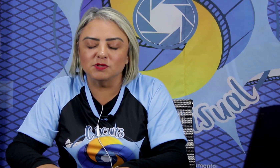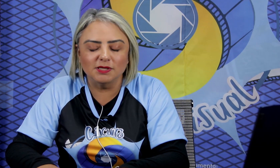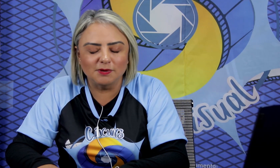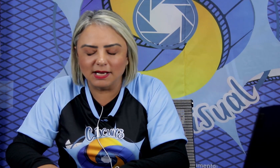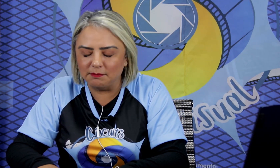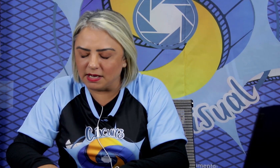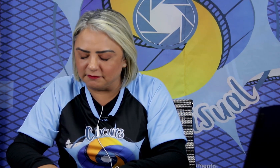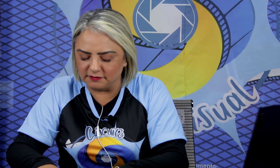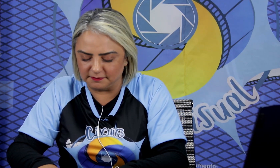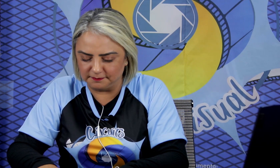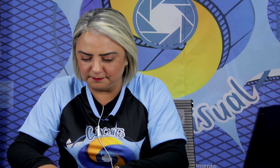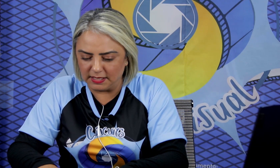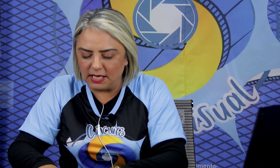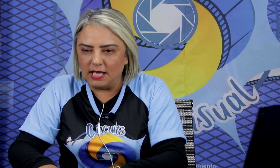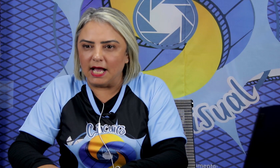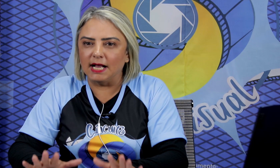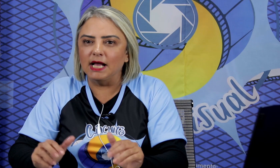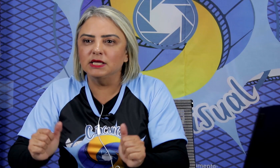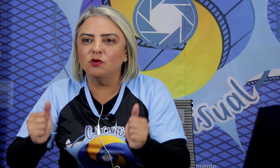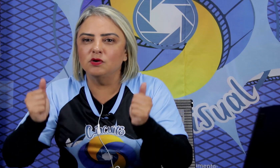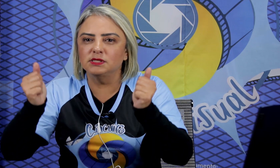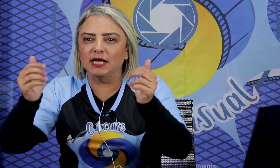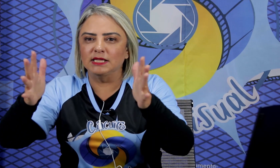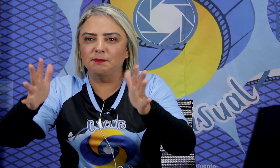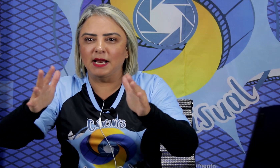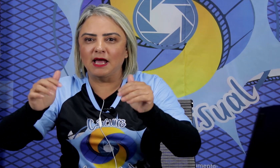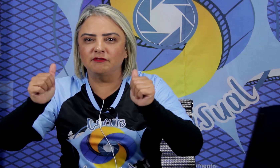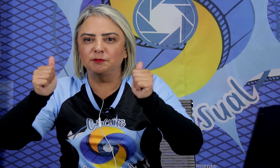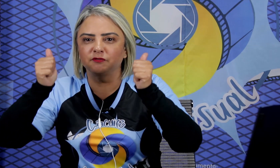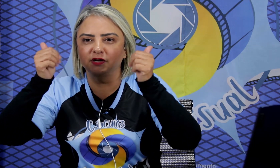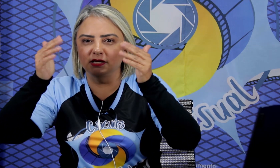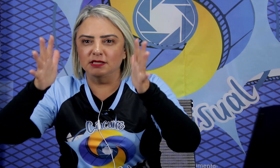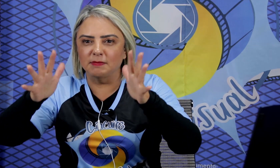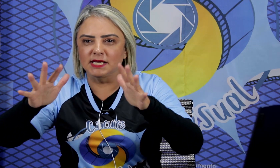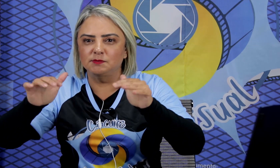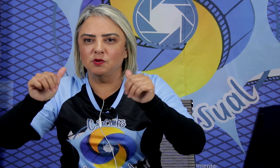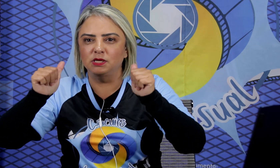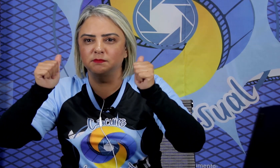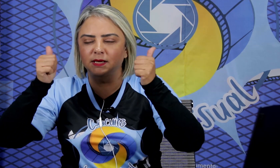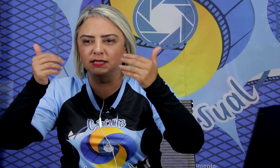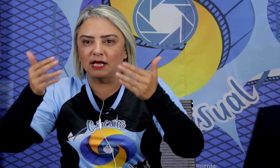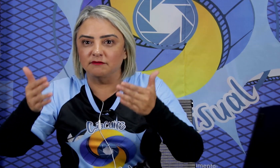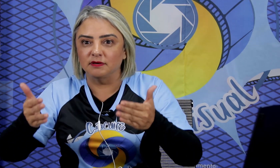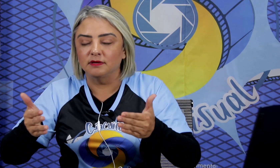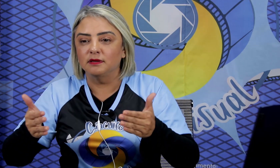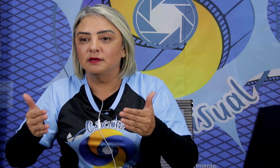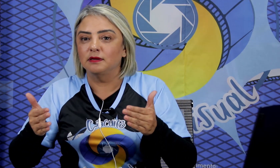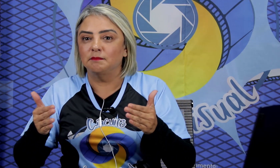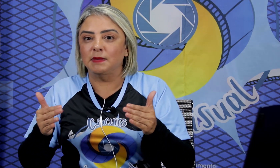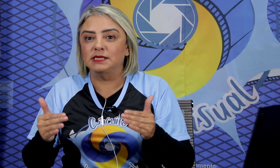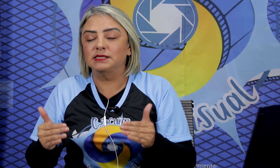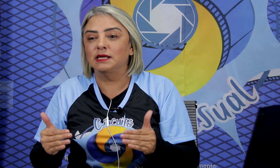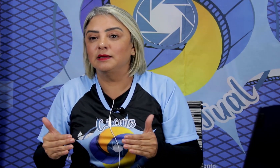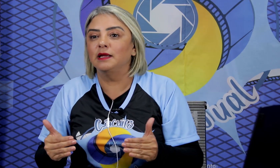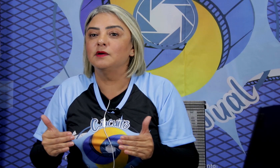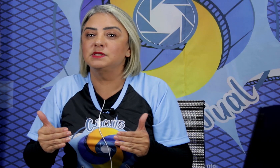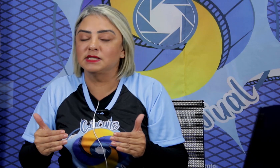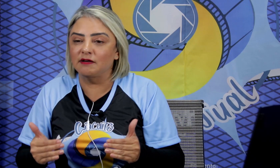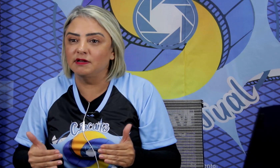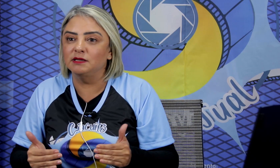não acabavam. A cada coisa, a cada palavra proferida, mais meu rim empedrava. Mas eu estava ali